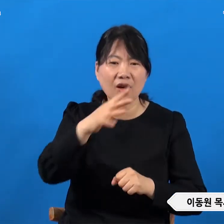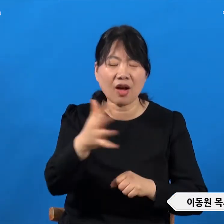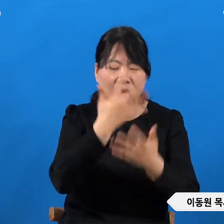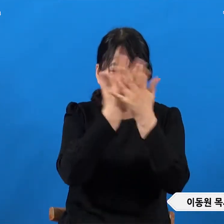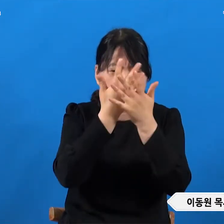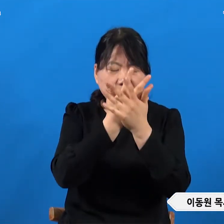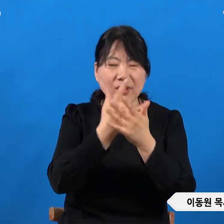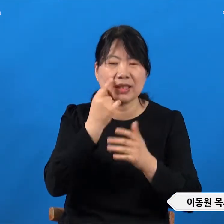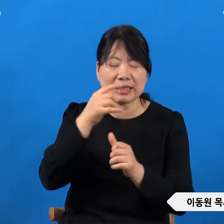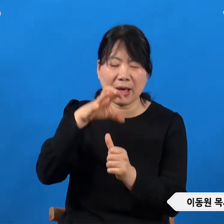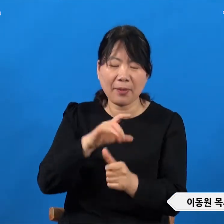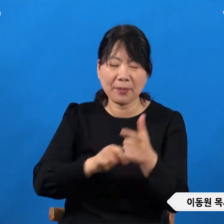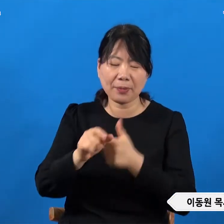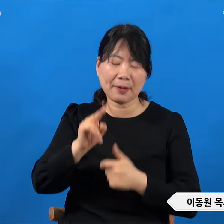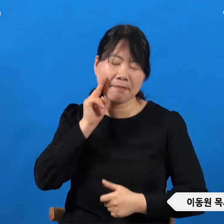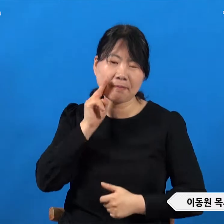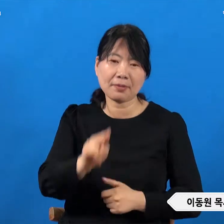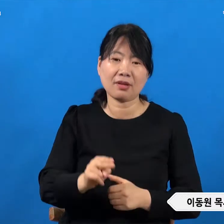더 가속화되고 있었고